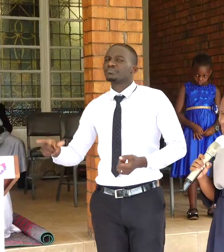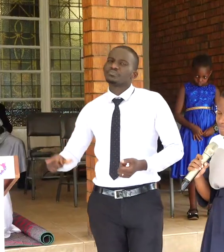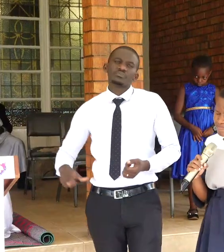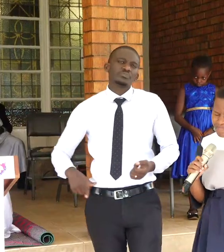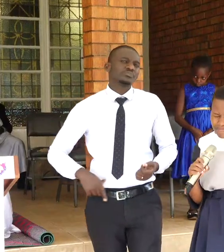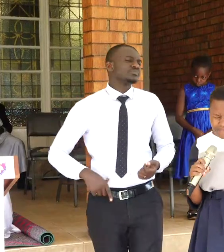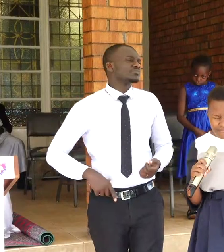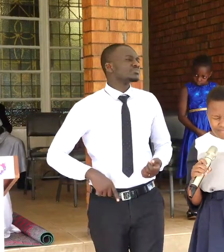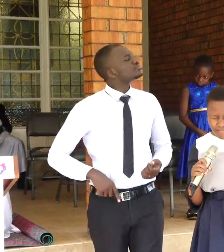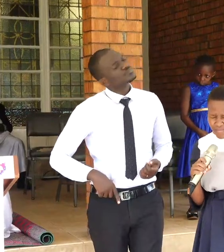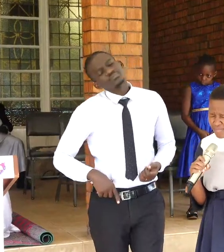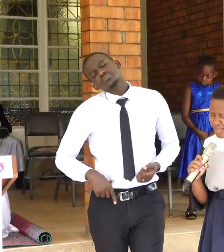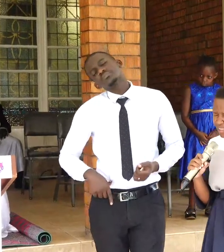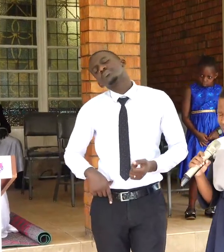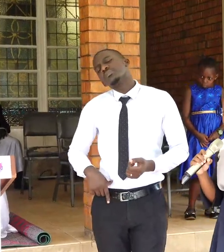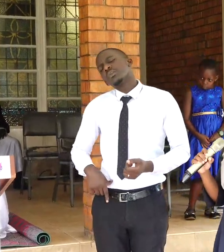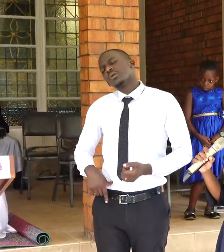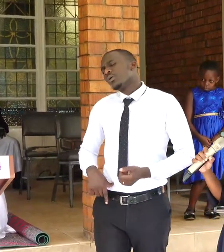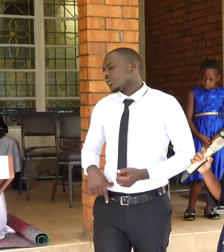Chukame